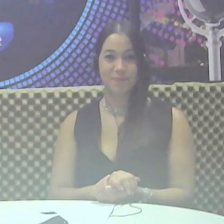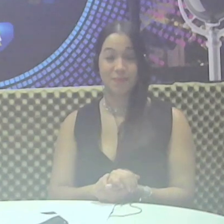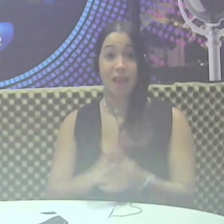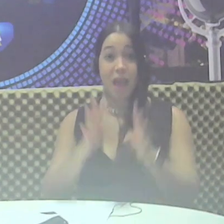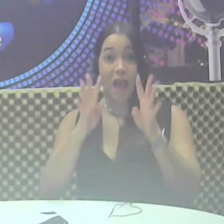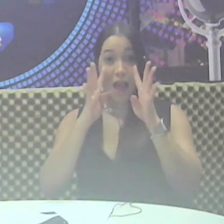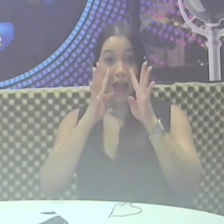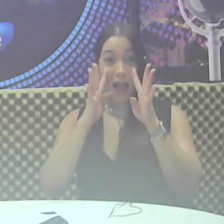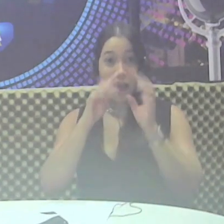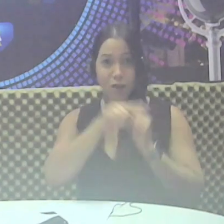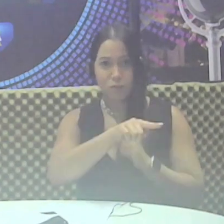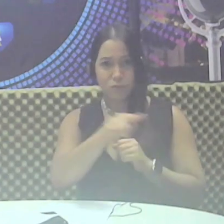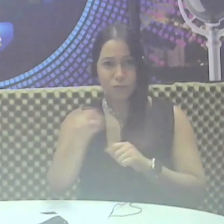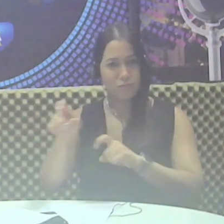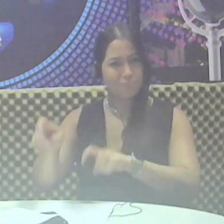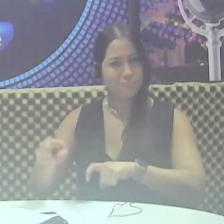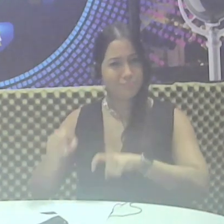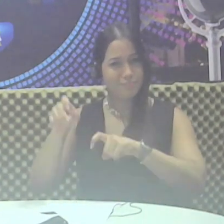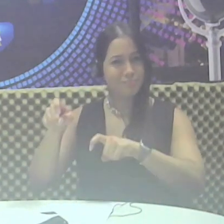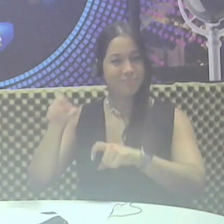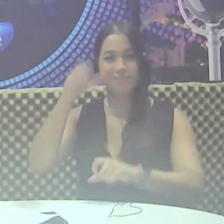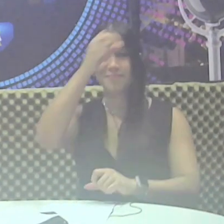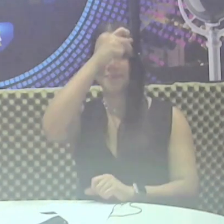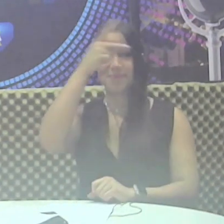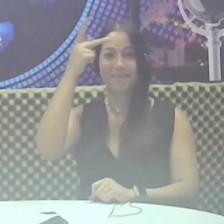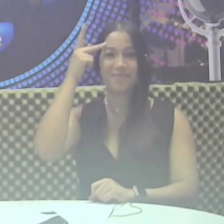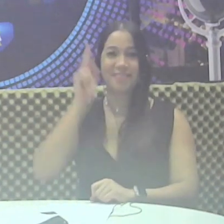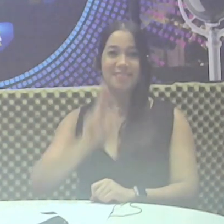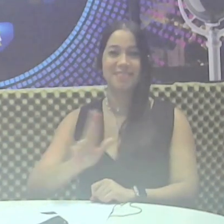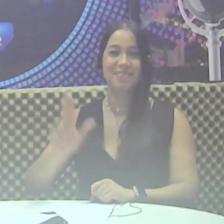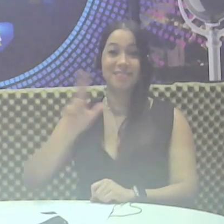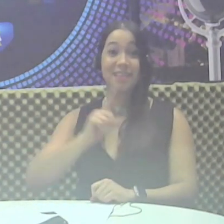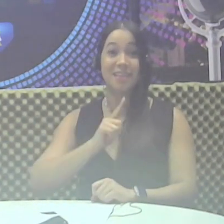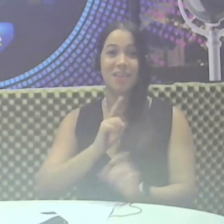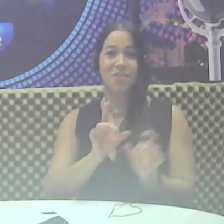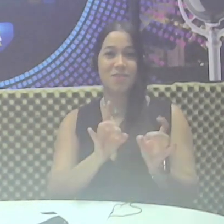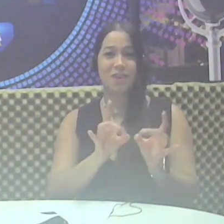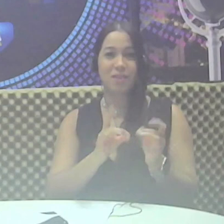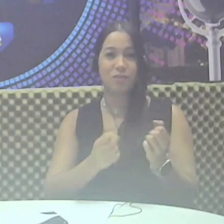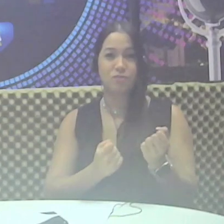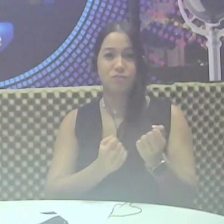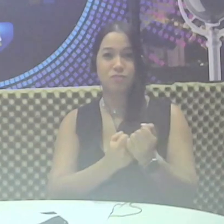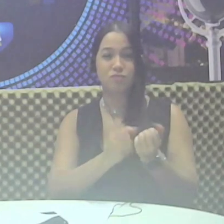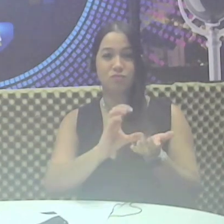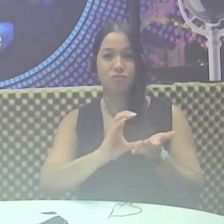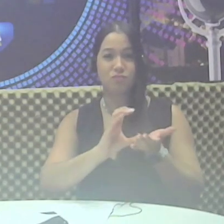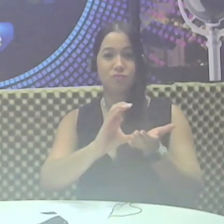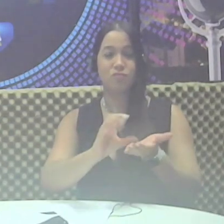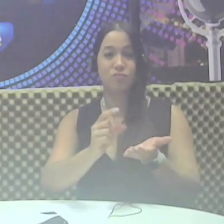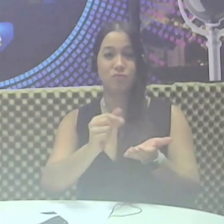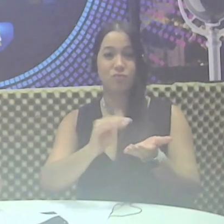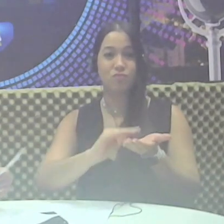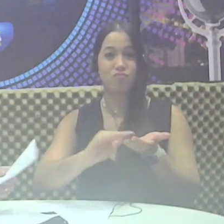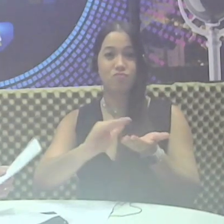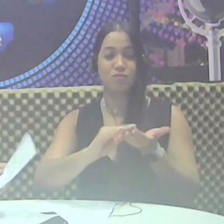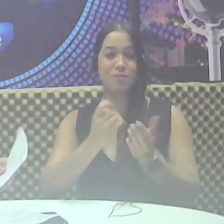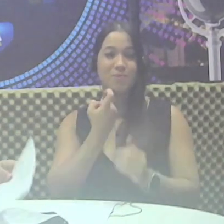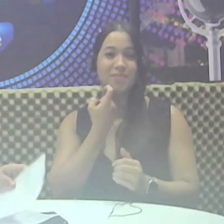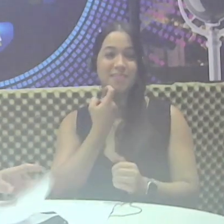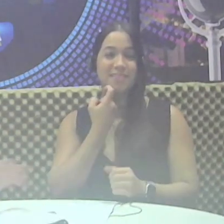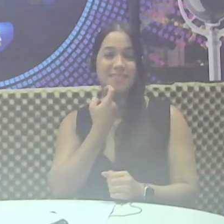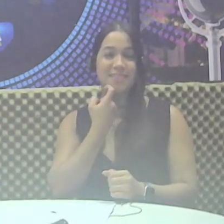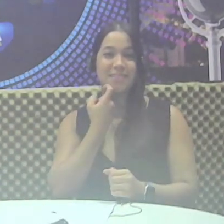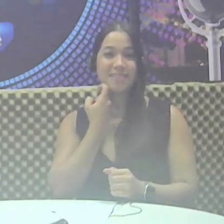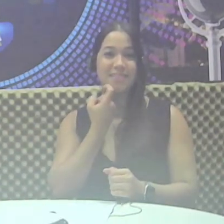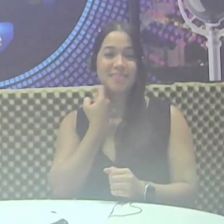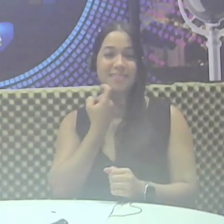Atenção, produtores rurais. A Prefeitura de Uberlândia oferece venda subsidiada e a preço de custo de peixe.